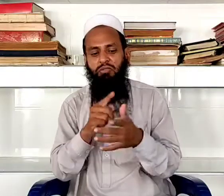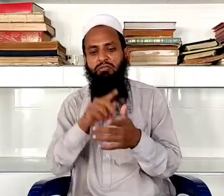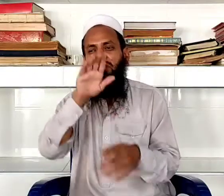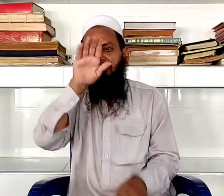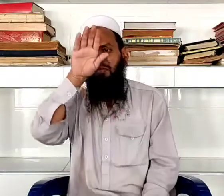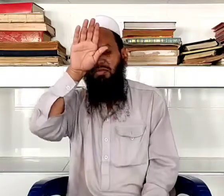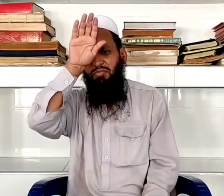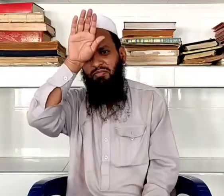वसल्लम